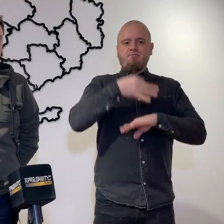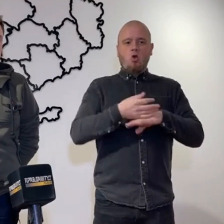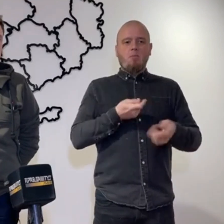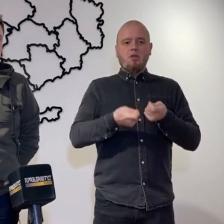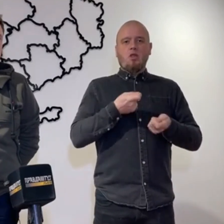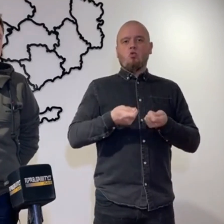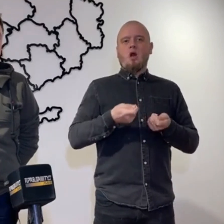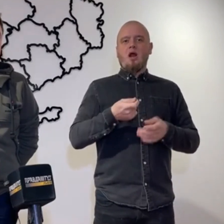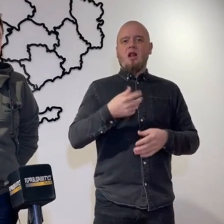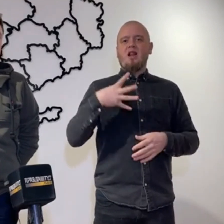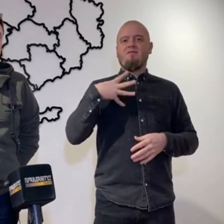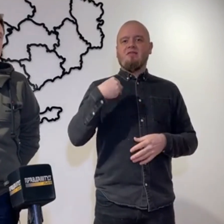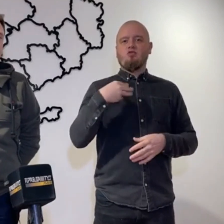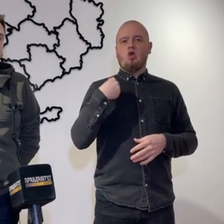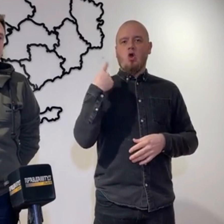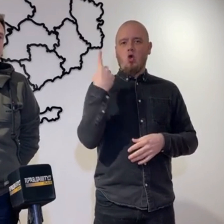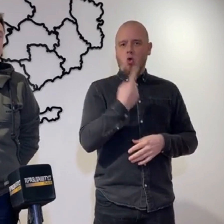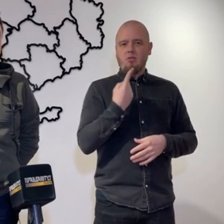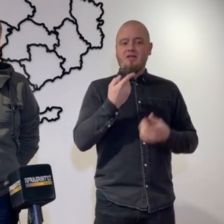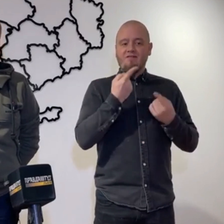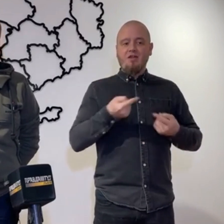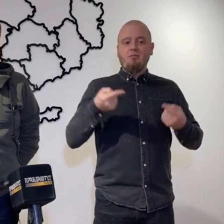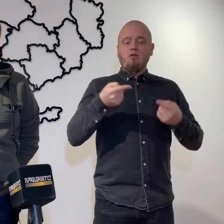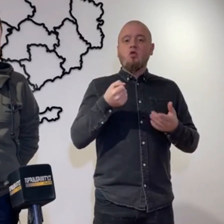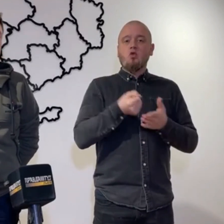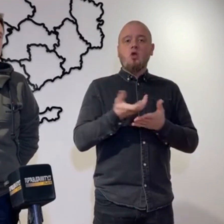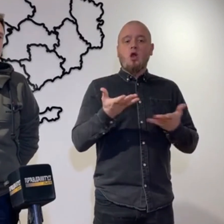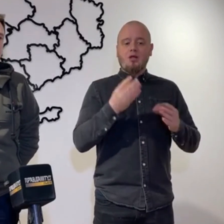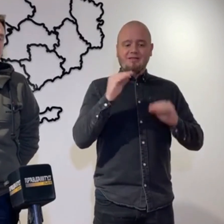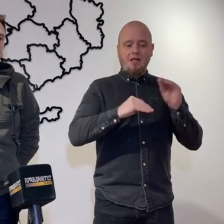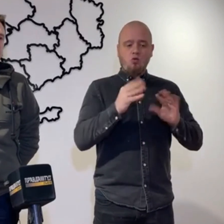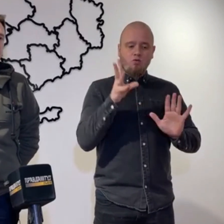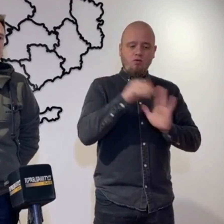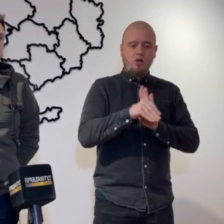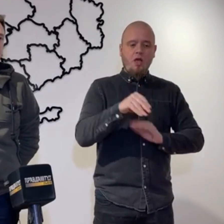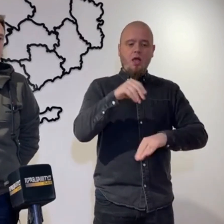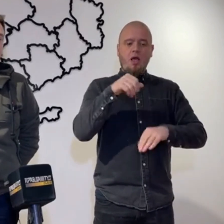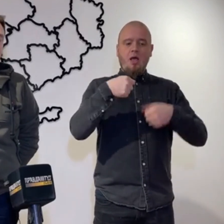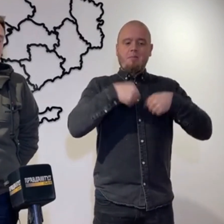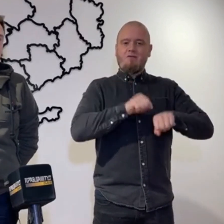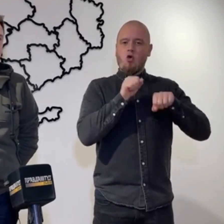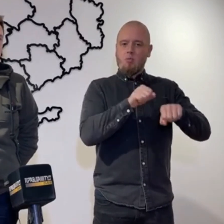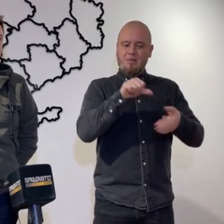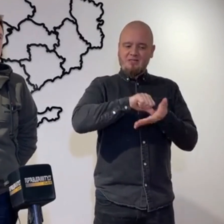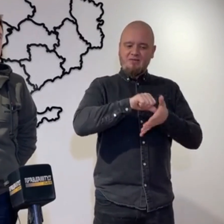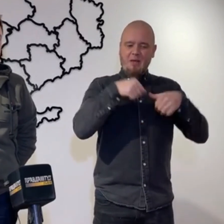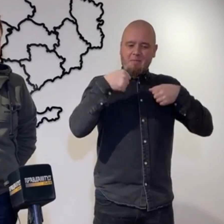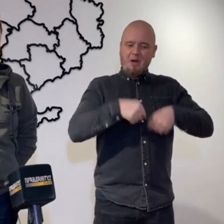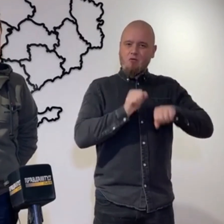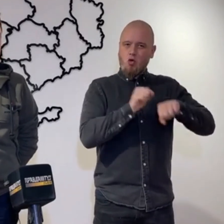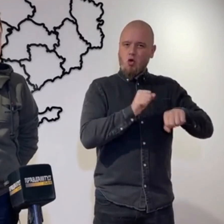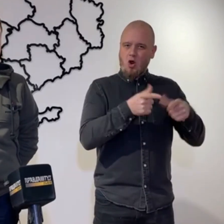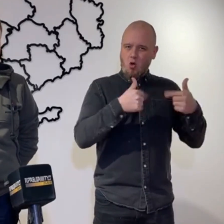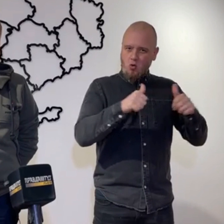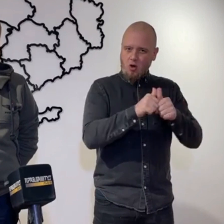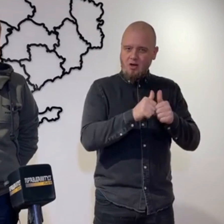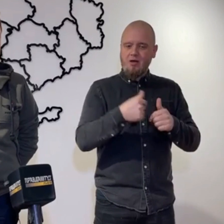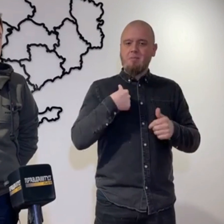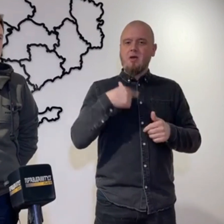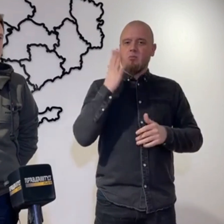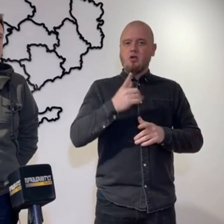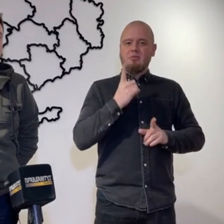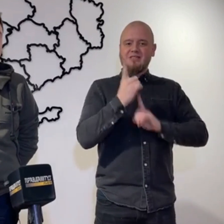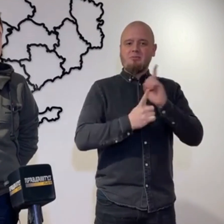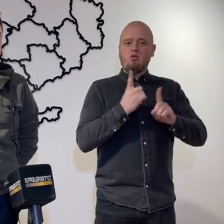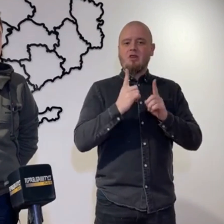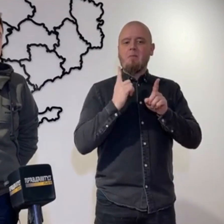Львівської області, відповідно до якої, до складу якої війшли представники правоохоронних органів, ми будемо змінювати